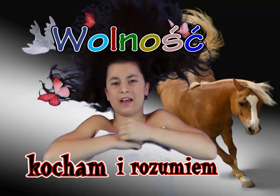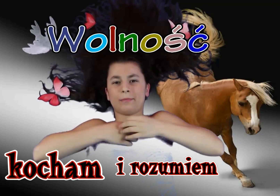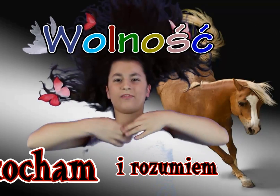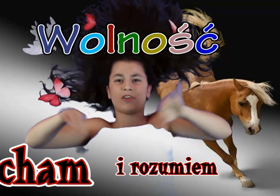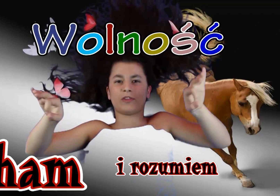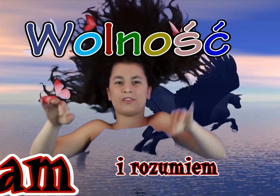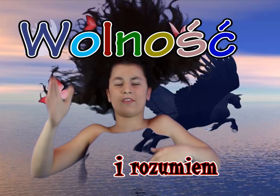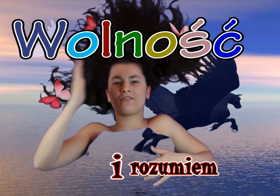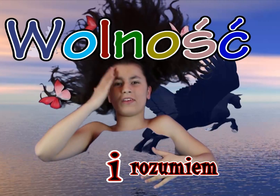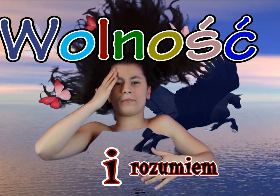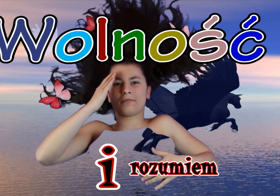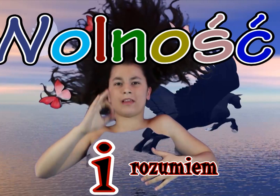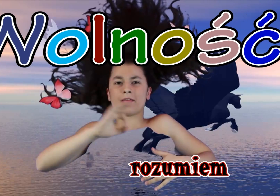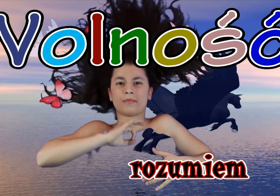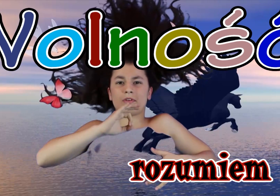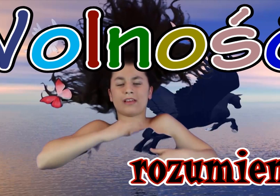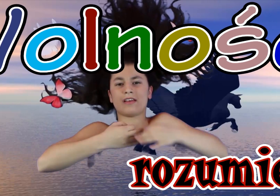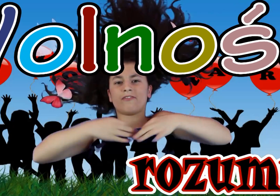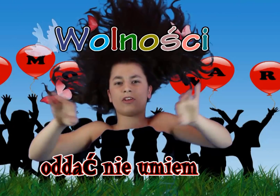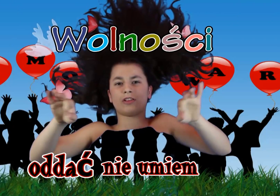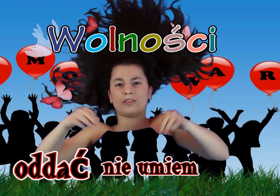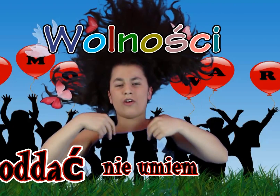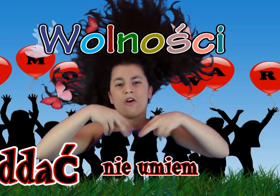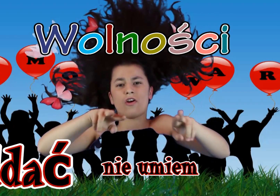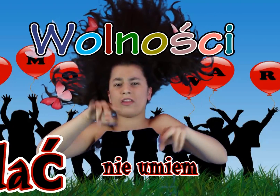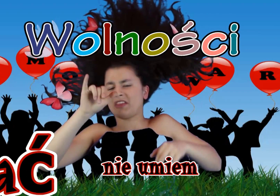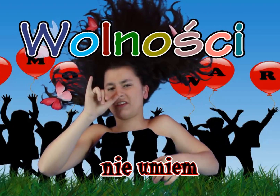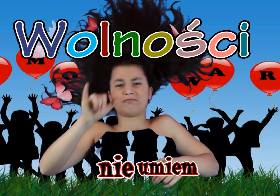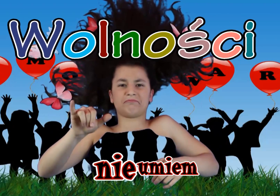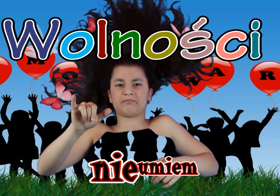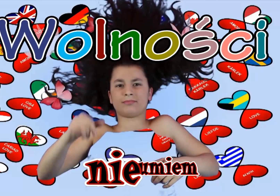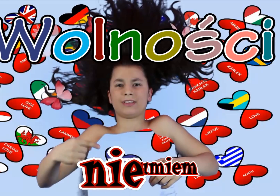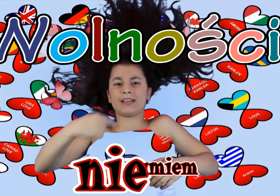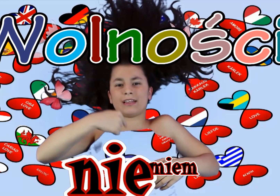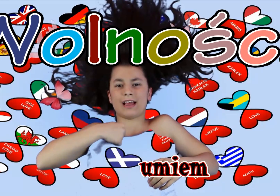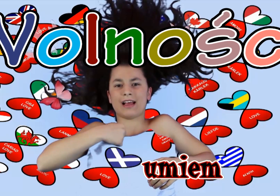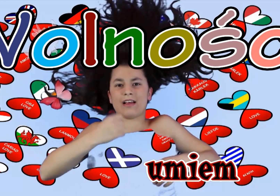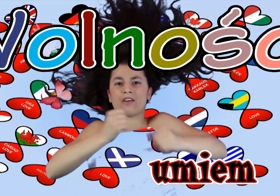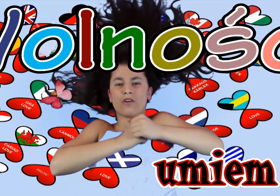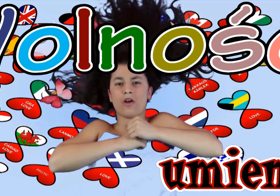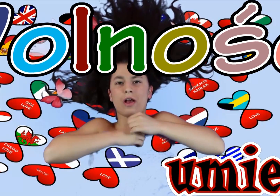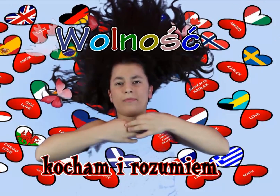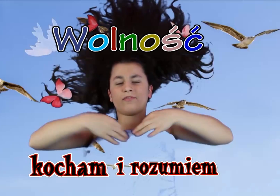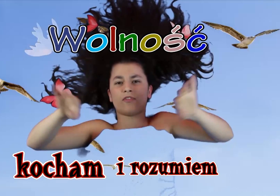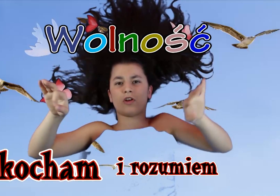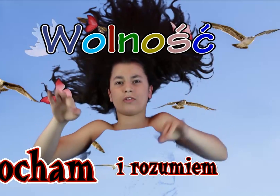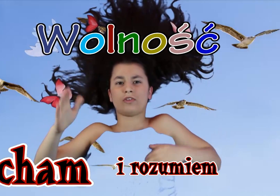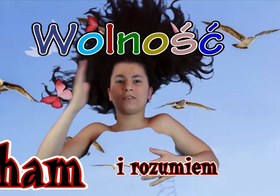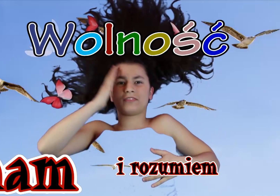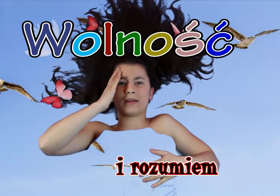Wolność kocham i rozumiem, wolność oddać nie umiem. Wolność kocham